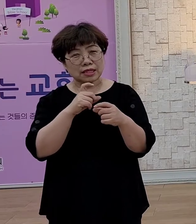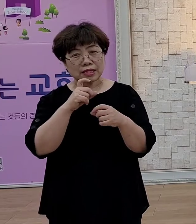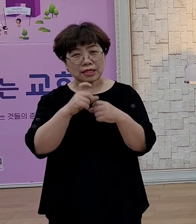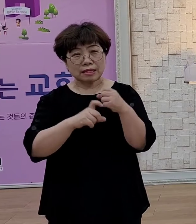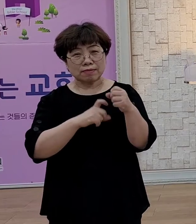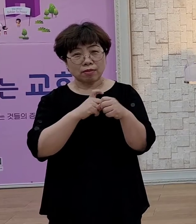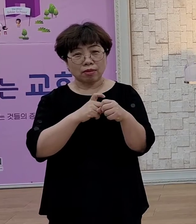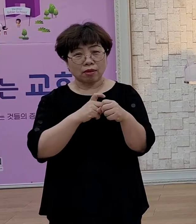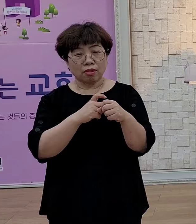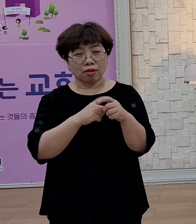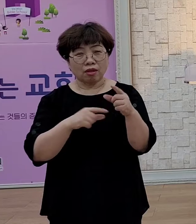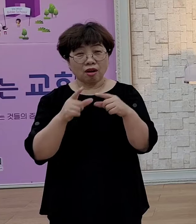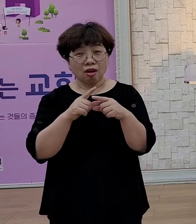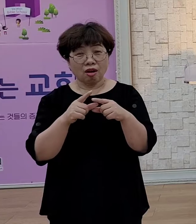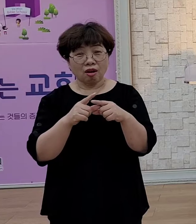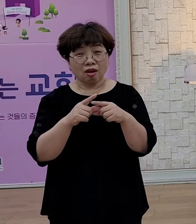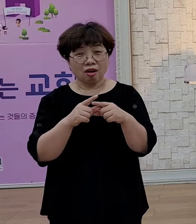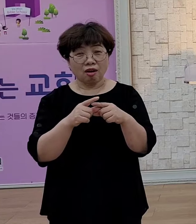분인 것 같았어요.